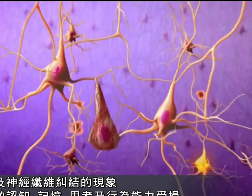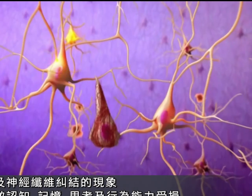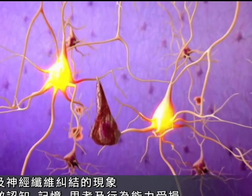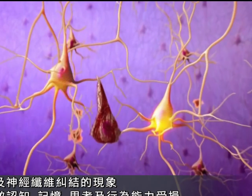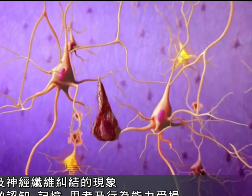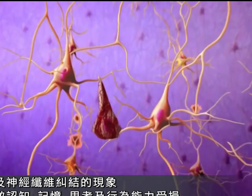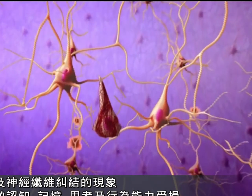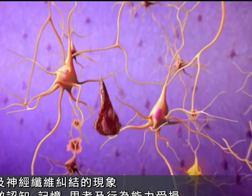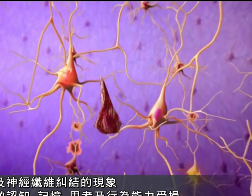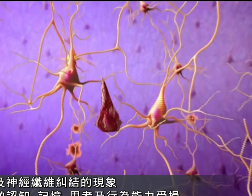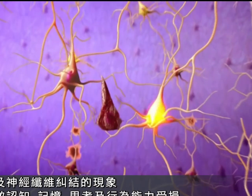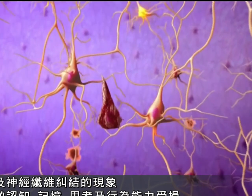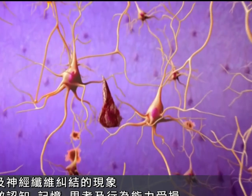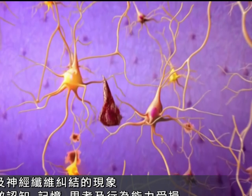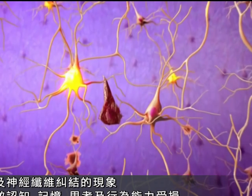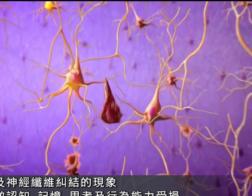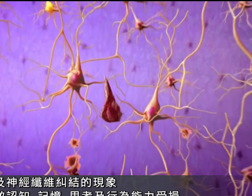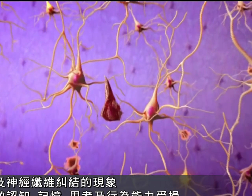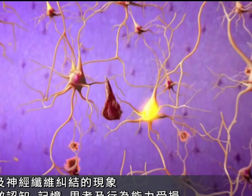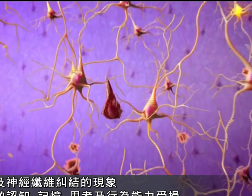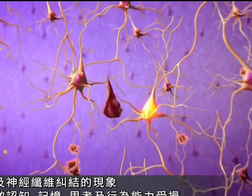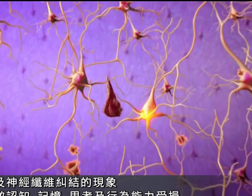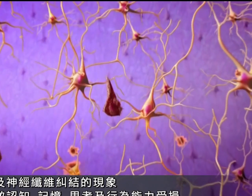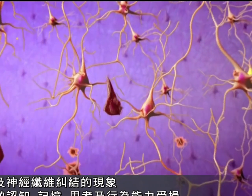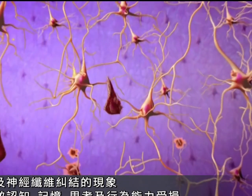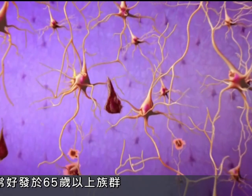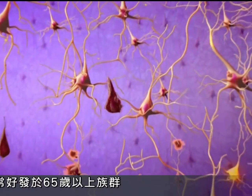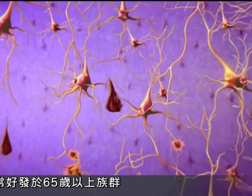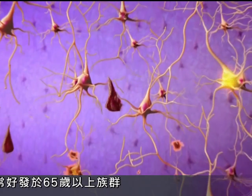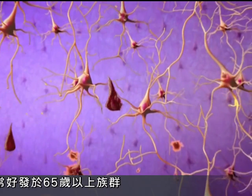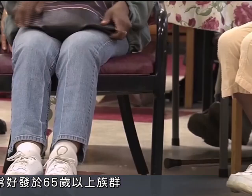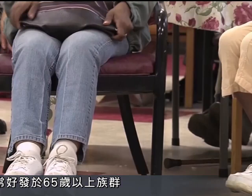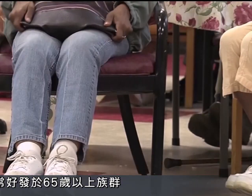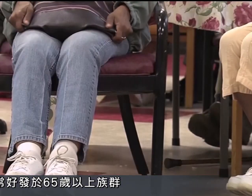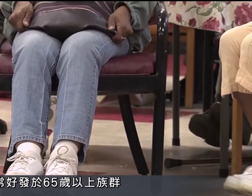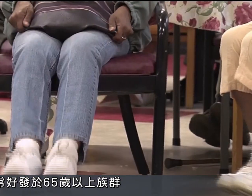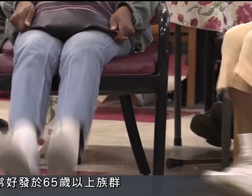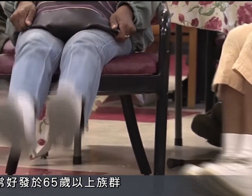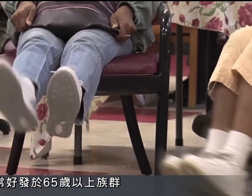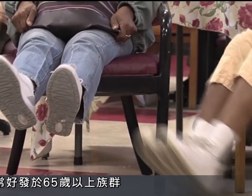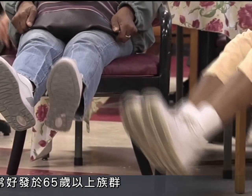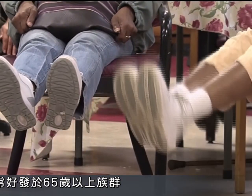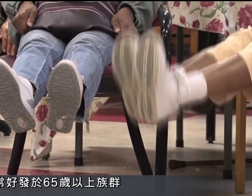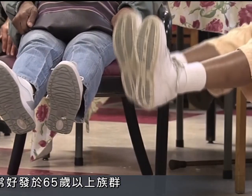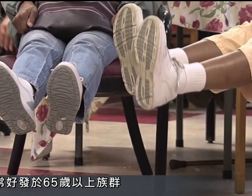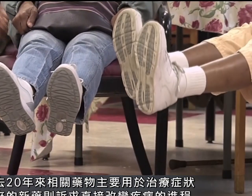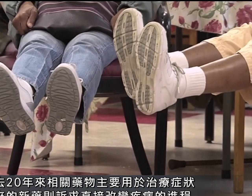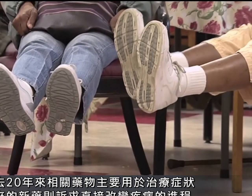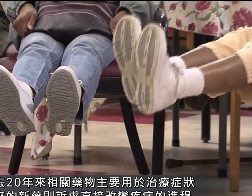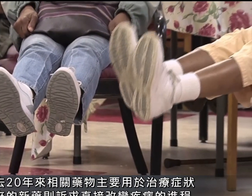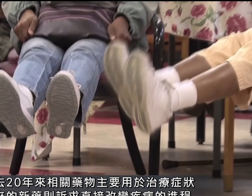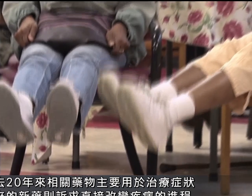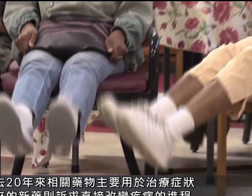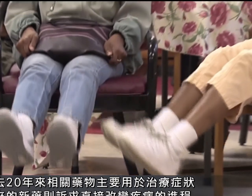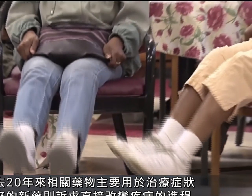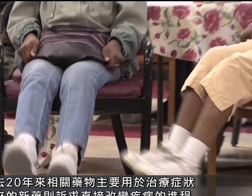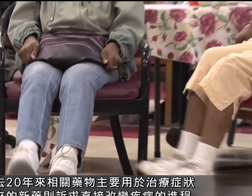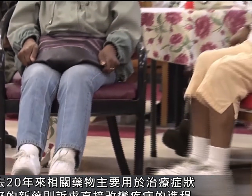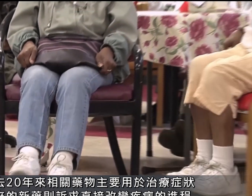导致认知、记忆、思考及行为能力受损，通常好发于65岁以上族群。过去20年来，相关药物主要